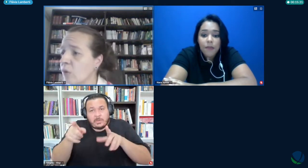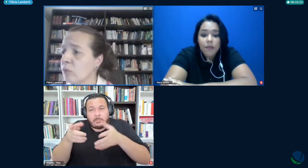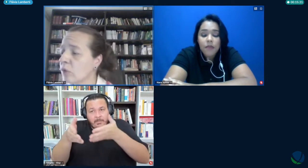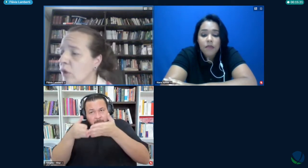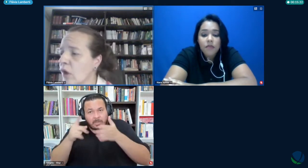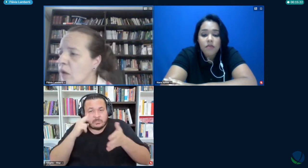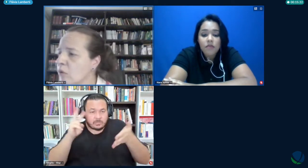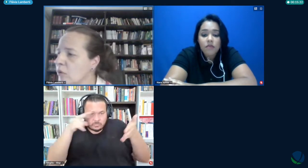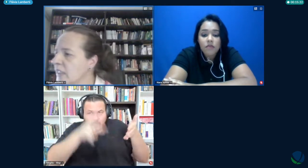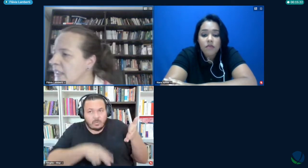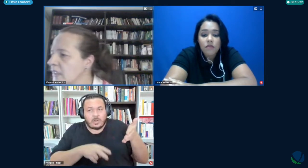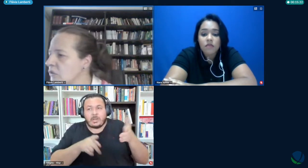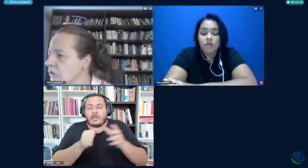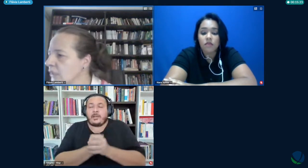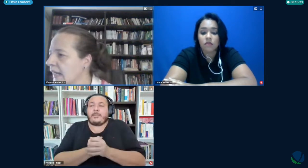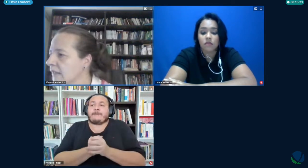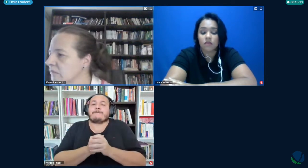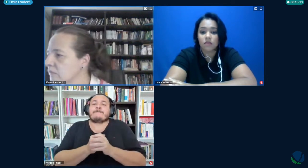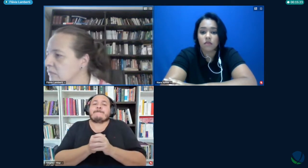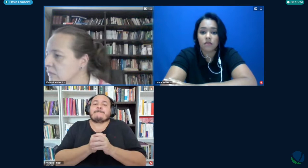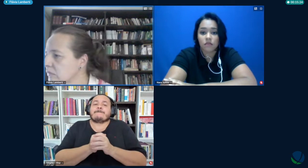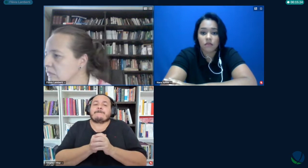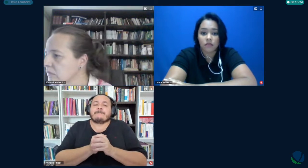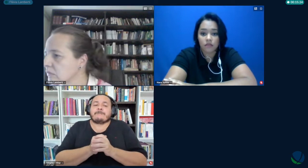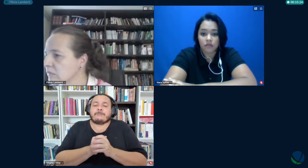Então, logo no início